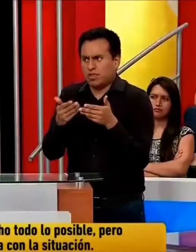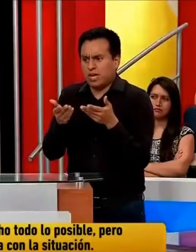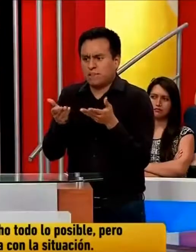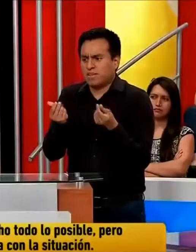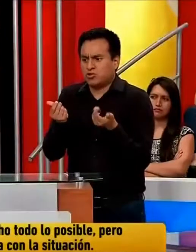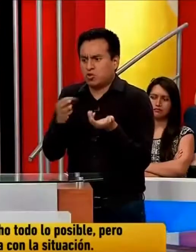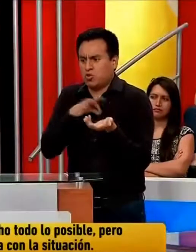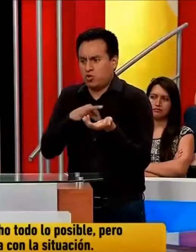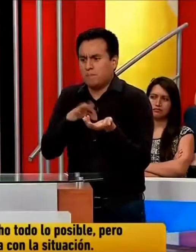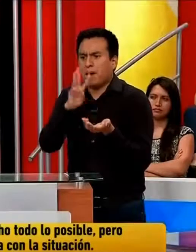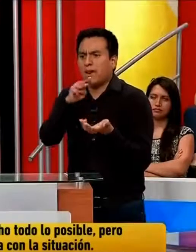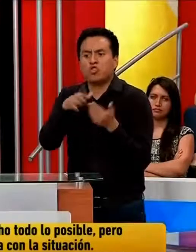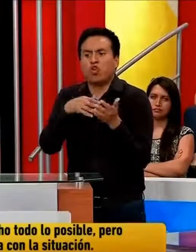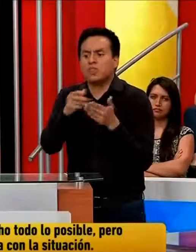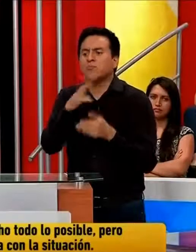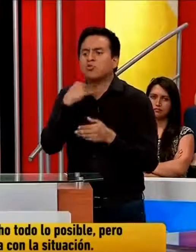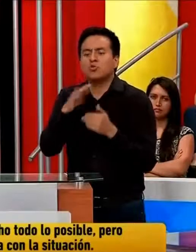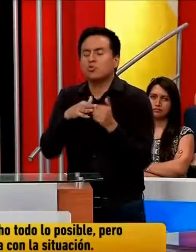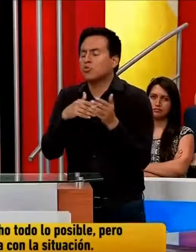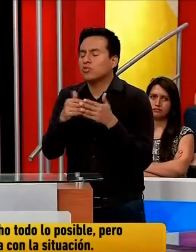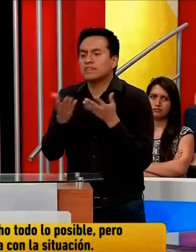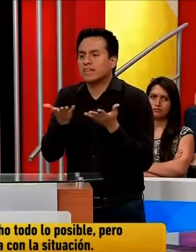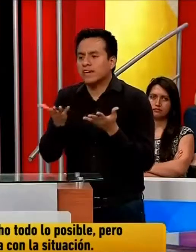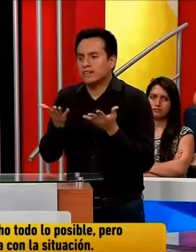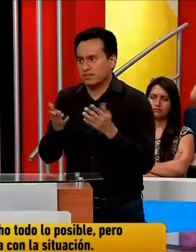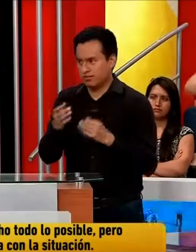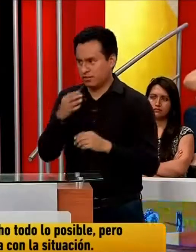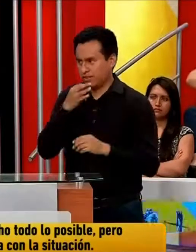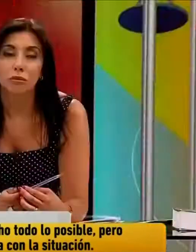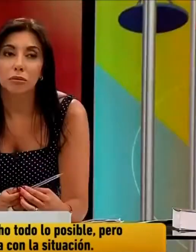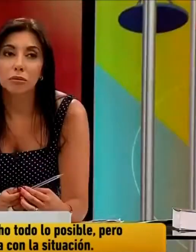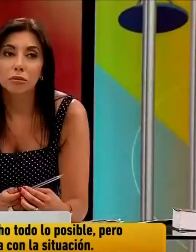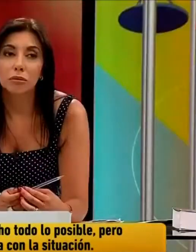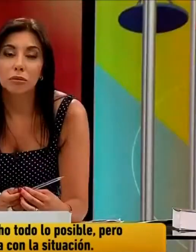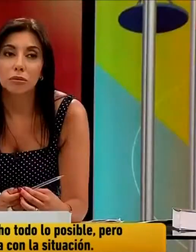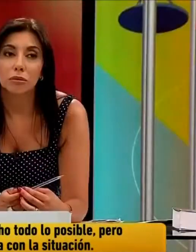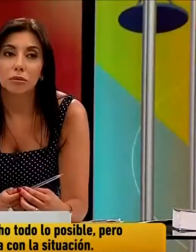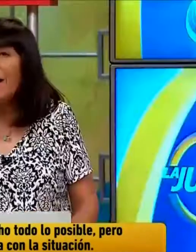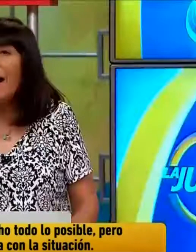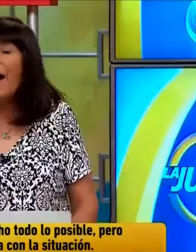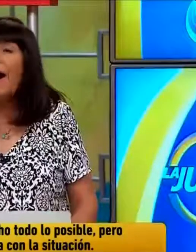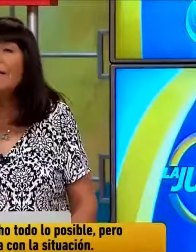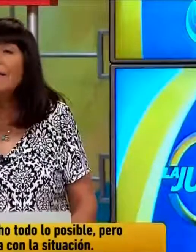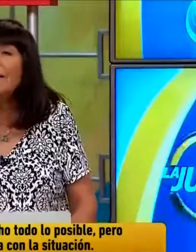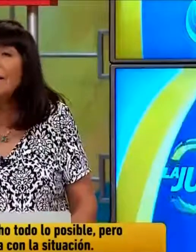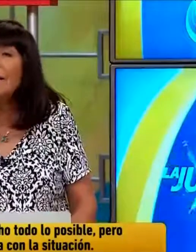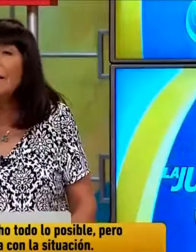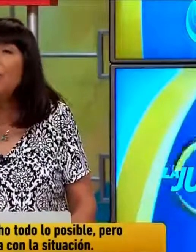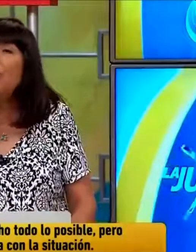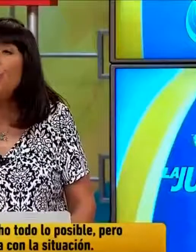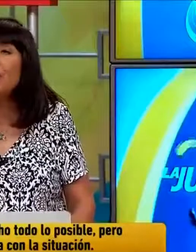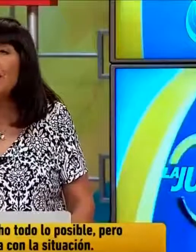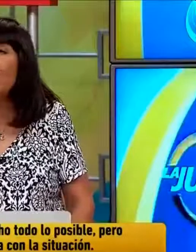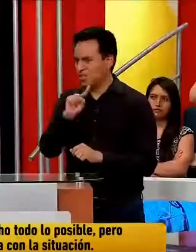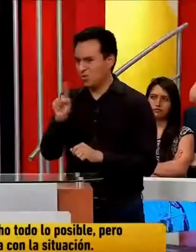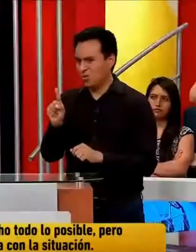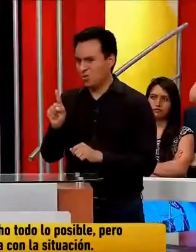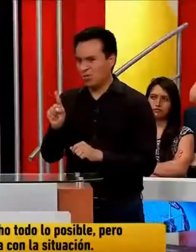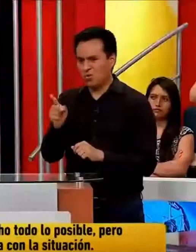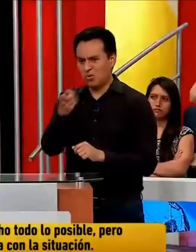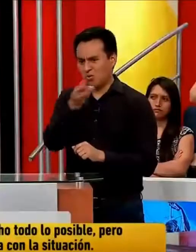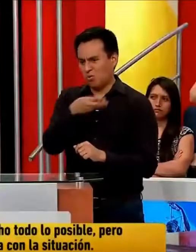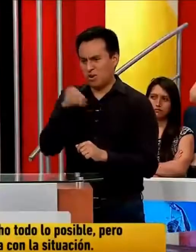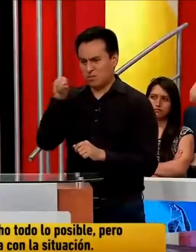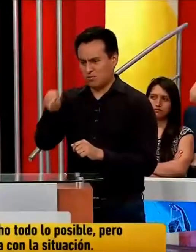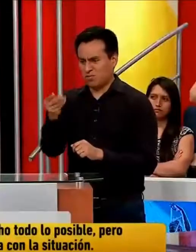pensión de la mamá que murió. Y yo le digo, mira, Rubén, a ti no te corresponde.